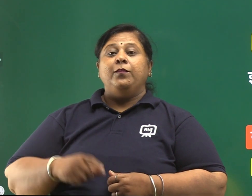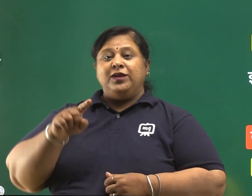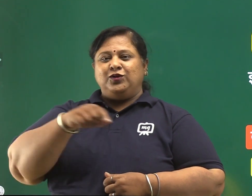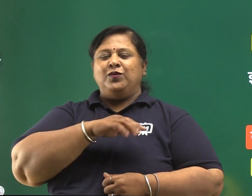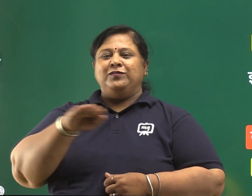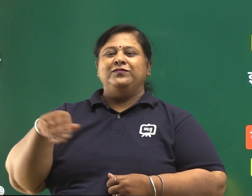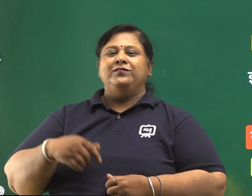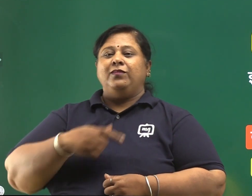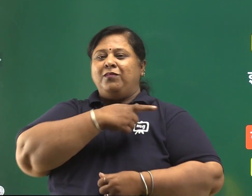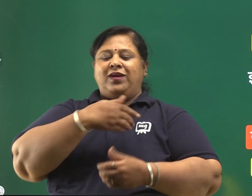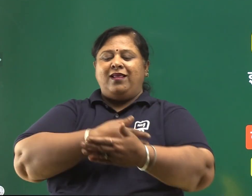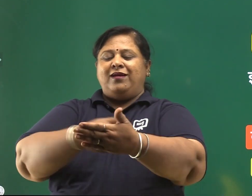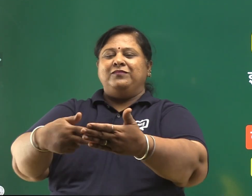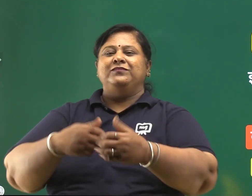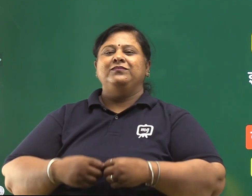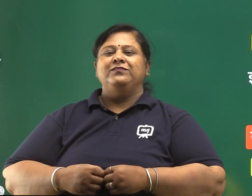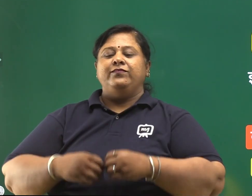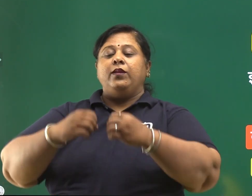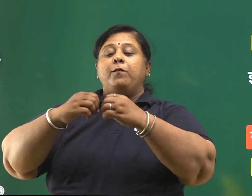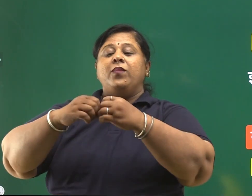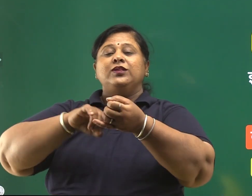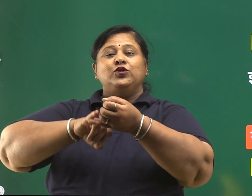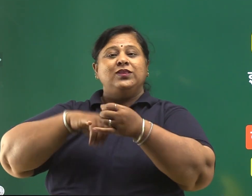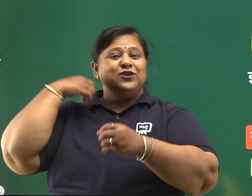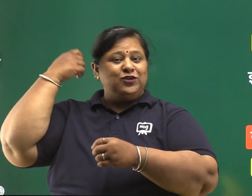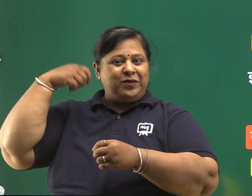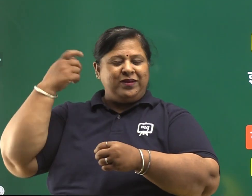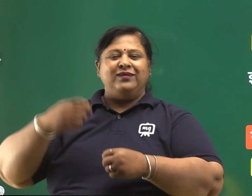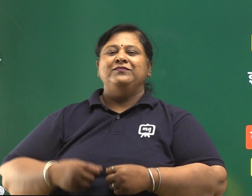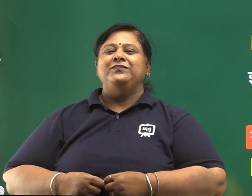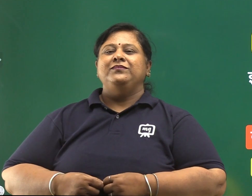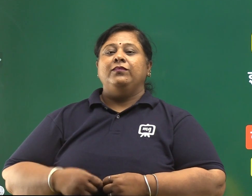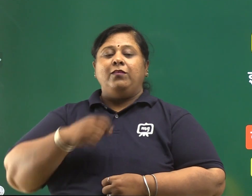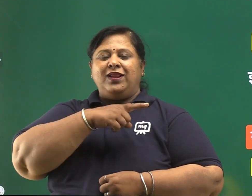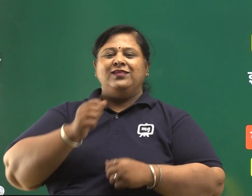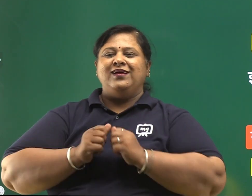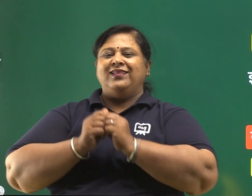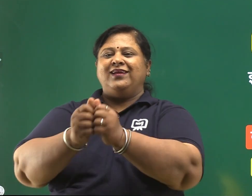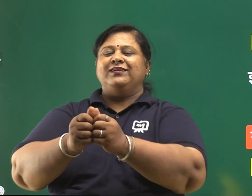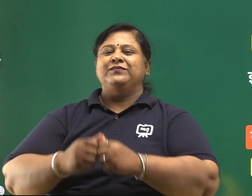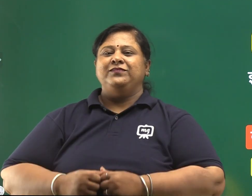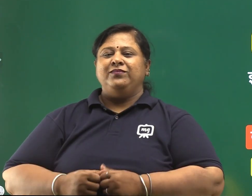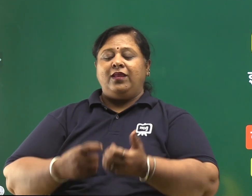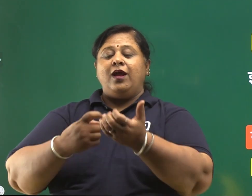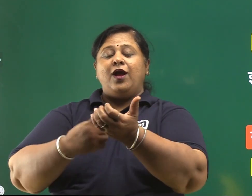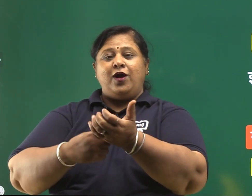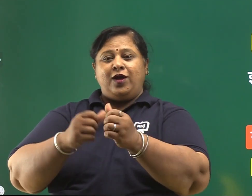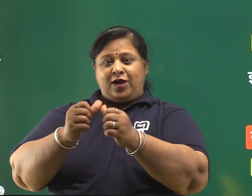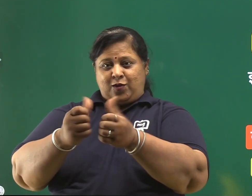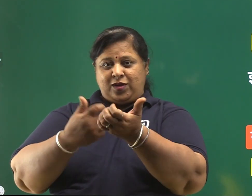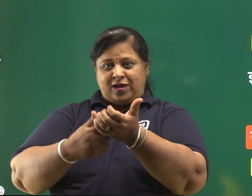बच्चों, मेरा नाम ब्रिज सुंदर शर्मा और मेरे साथ हैं अरुणा